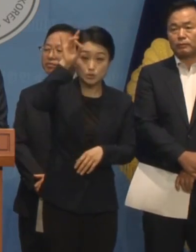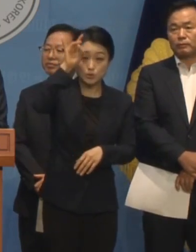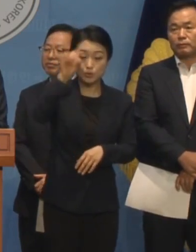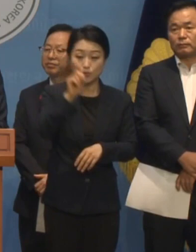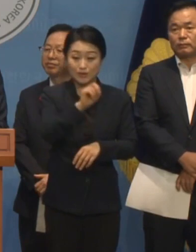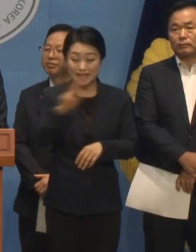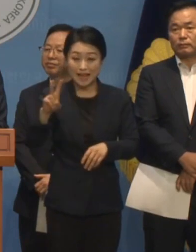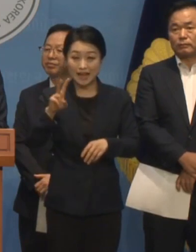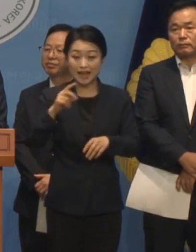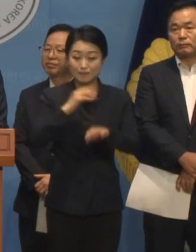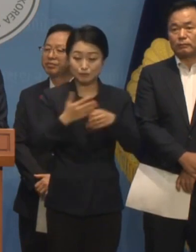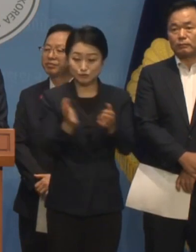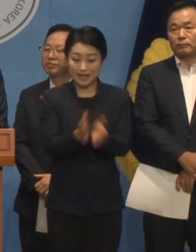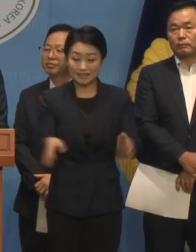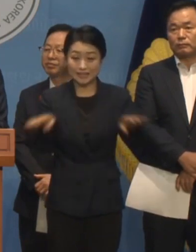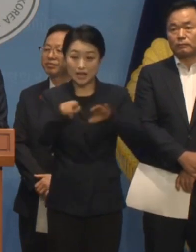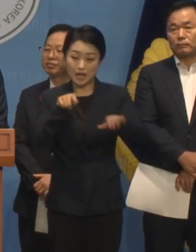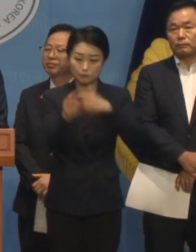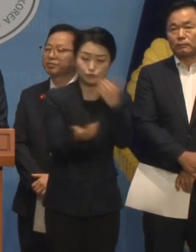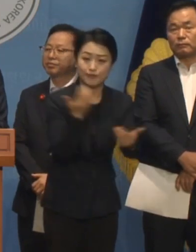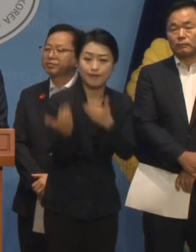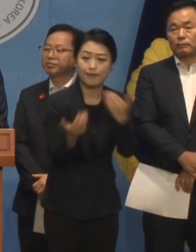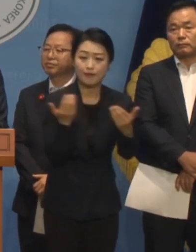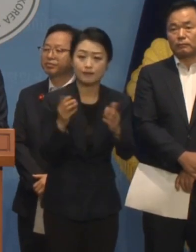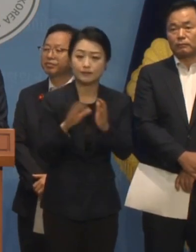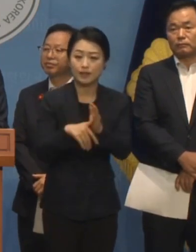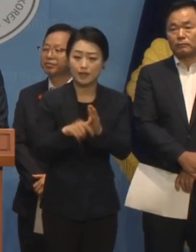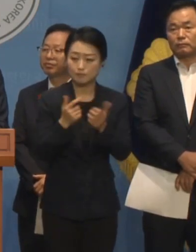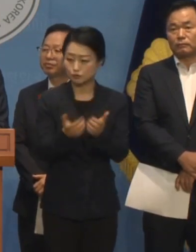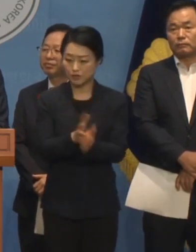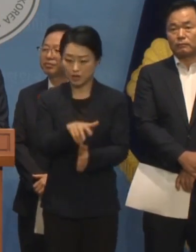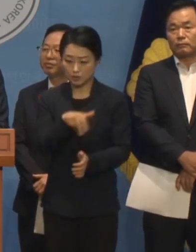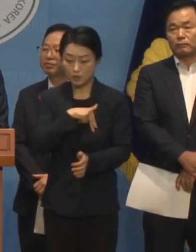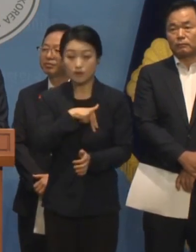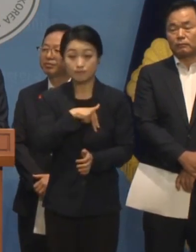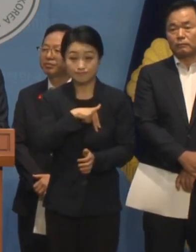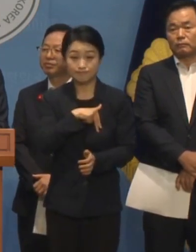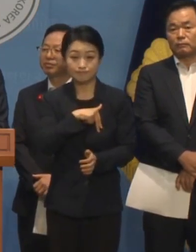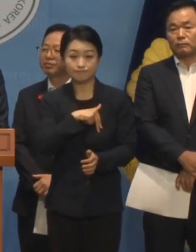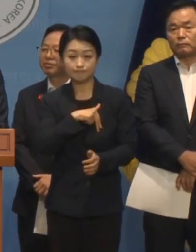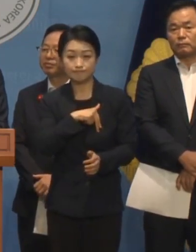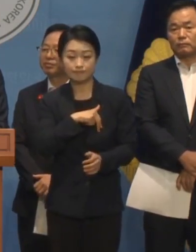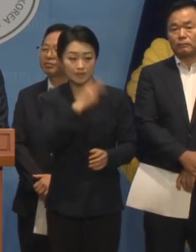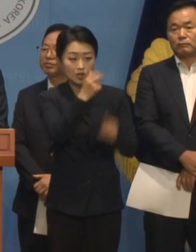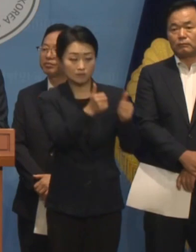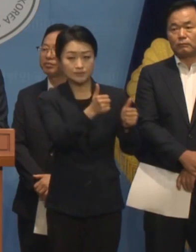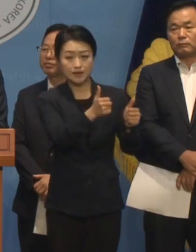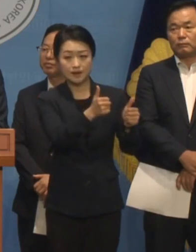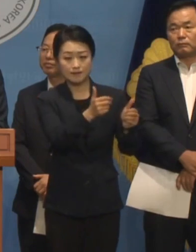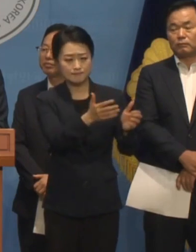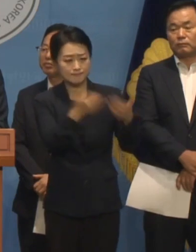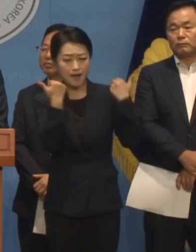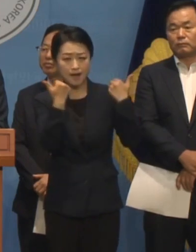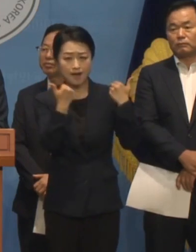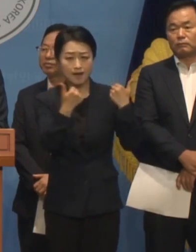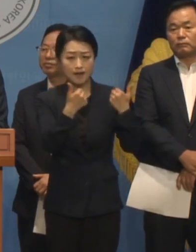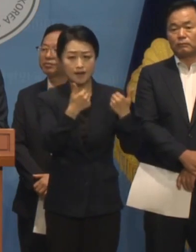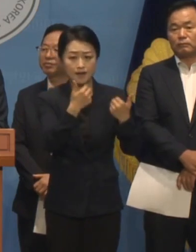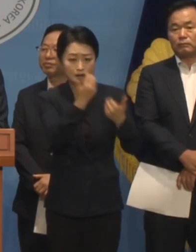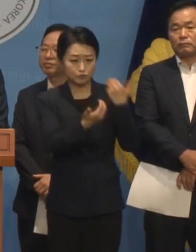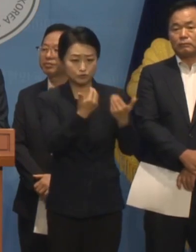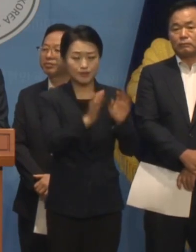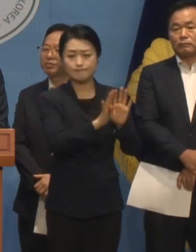단사를 압수수색했을 때 우리 민주당 국회의원들이 똘똘 뭉쳐서 정치검찰의 압수수색에 저항을